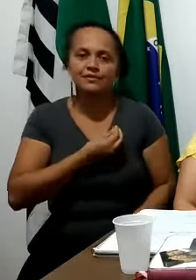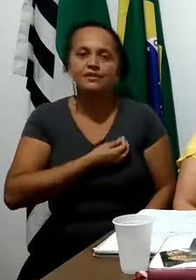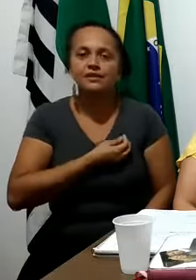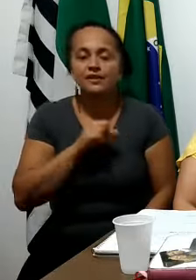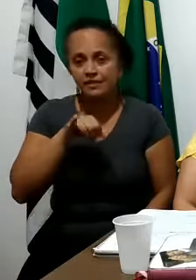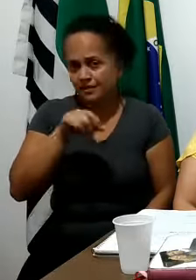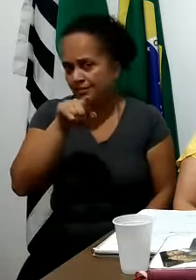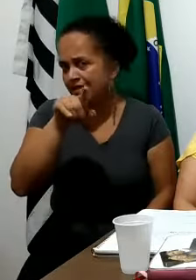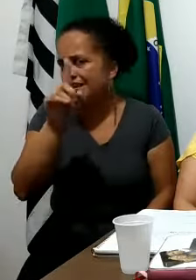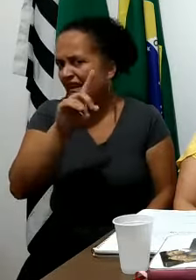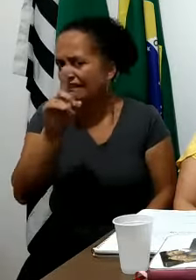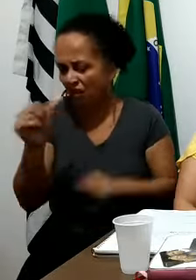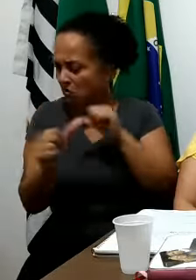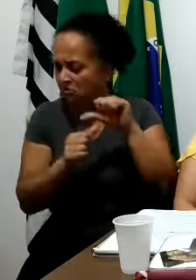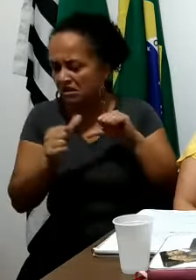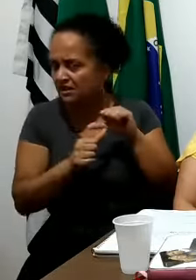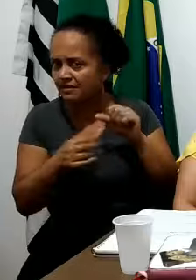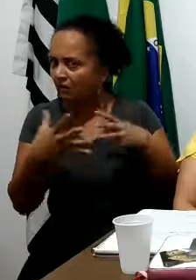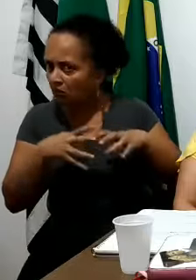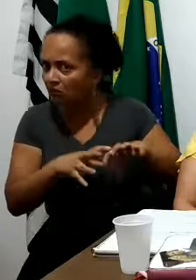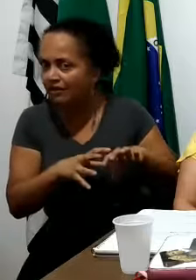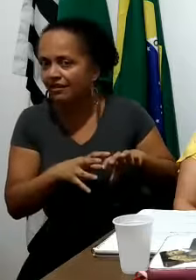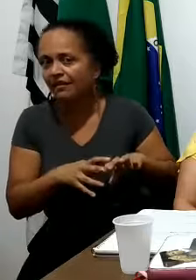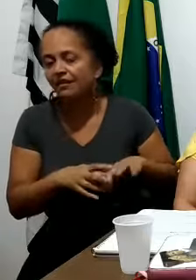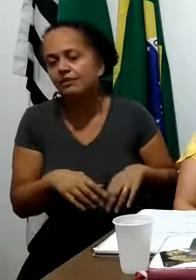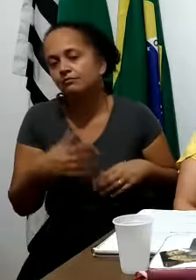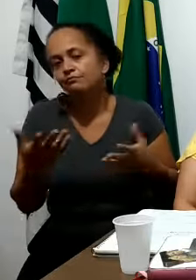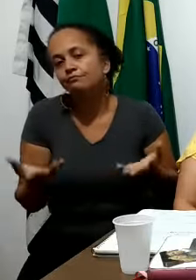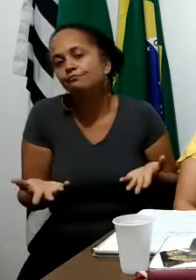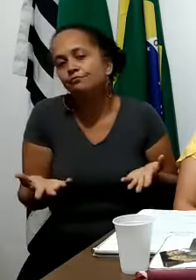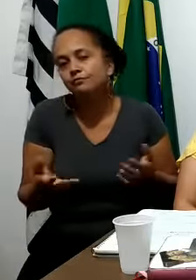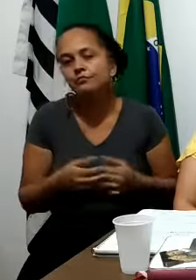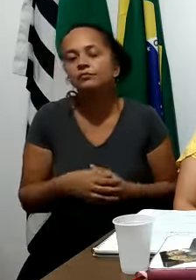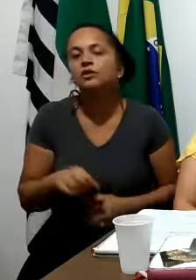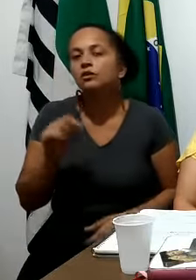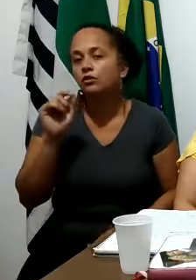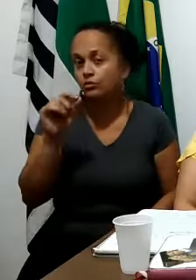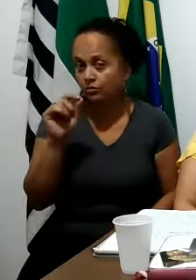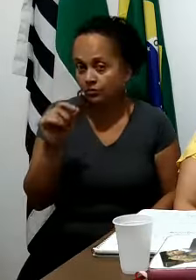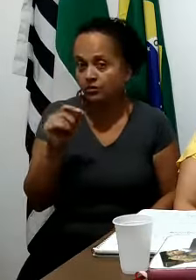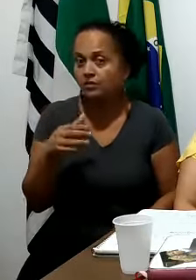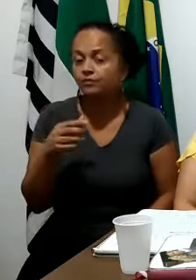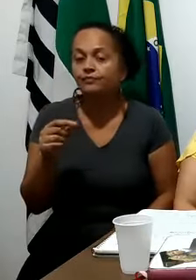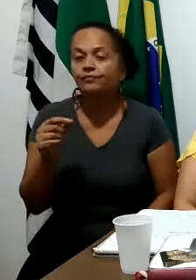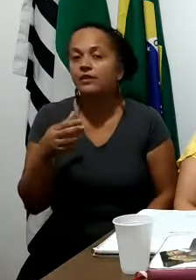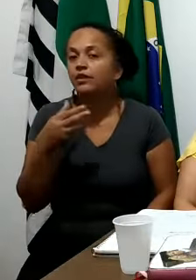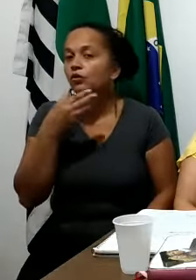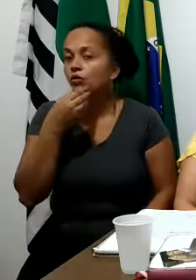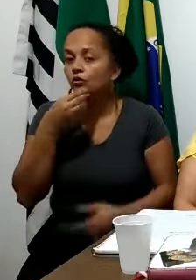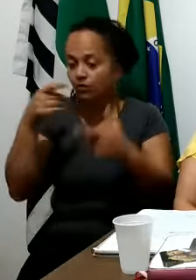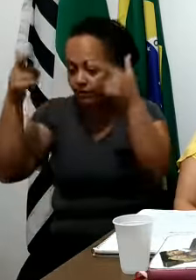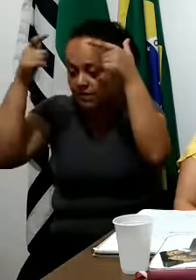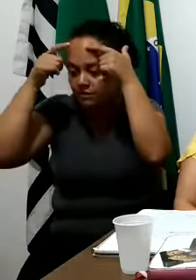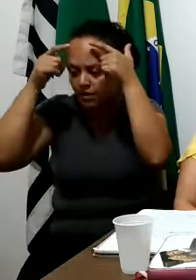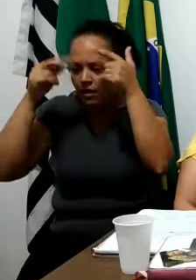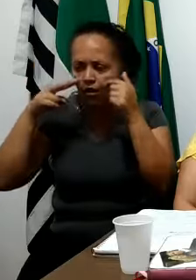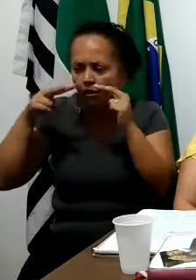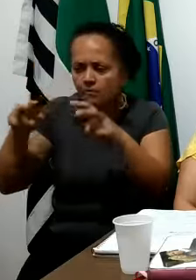Só, entendeu? Não vai virar um testemunho. O que Potifar viu na vida de José não foi discurso, foi testemunho. Sim, meu